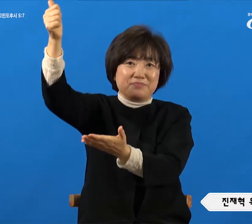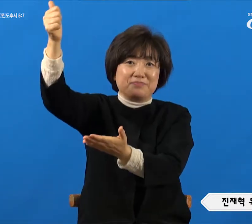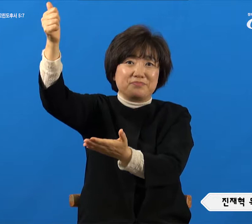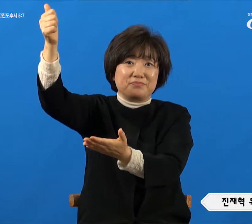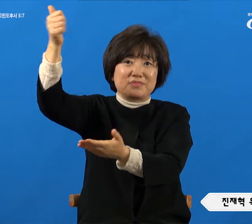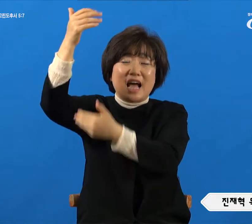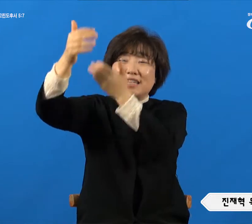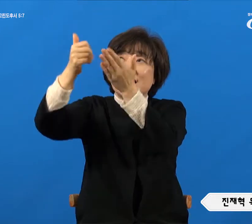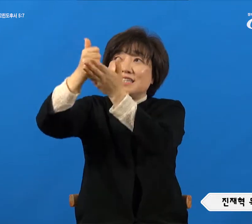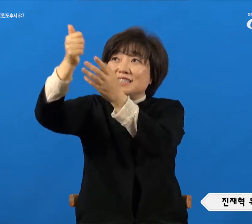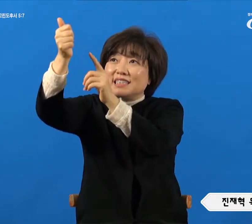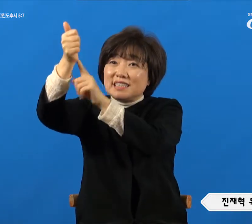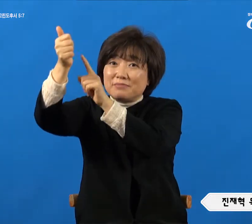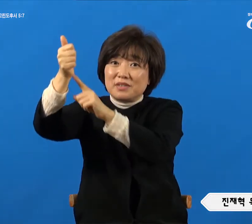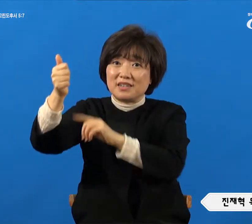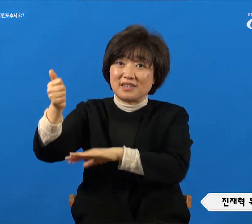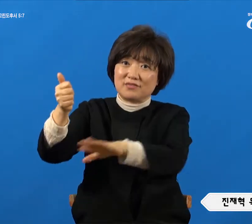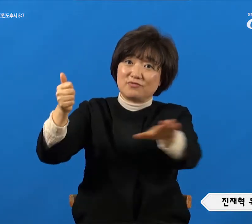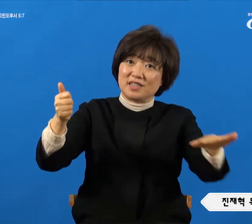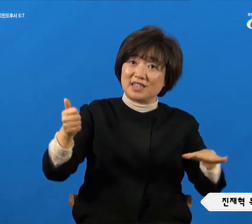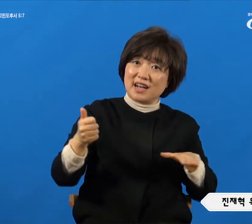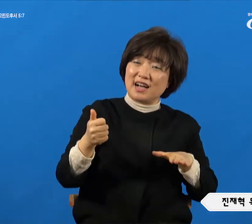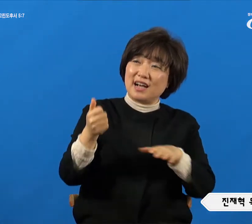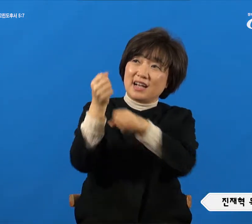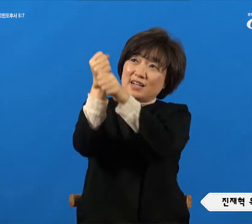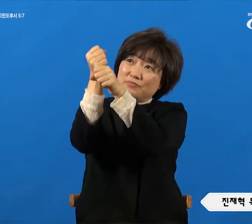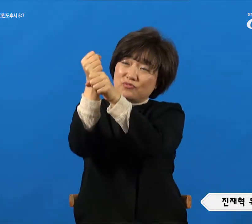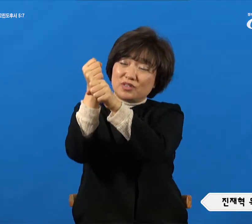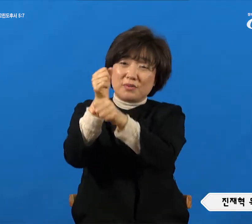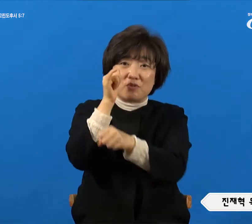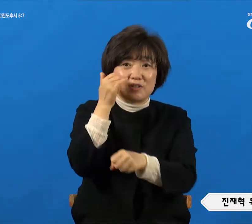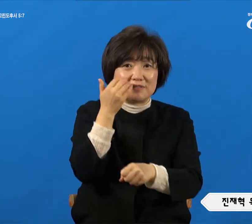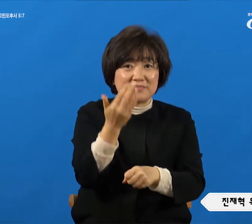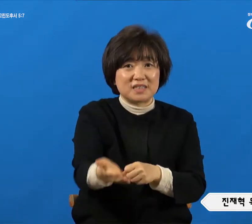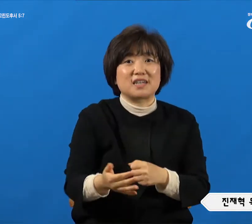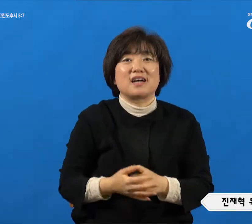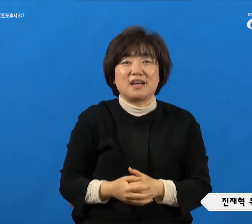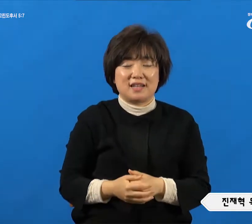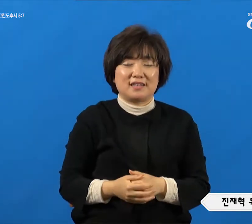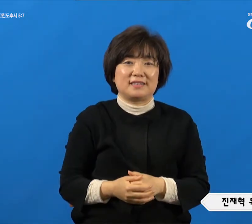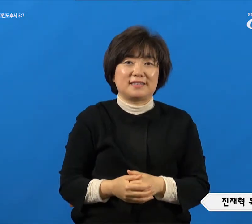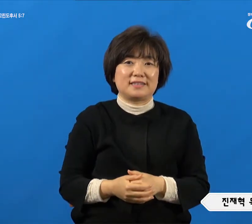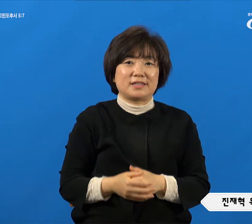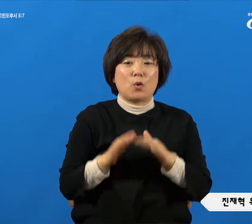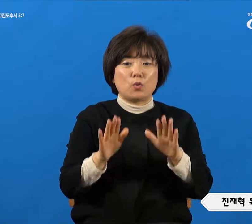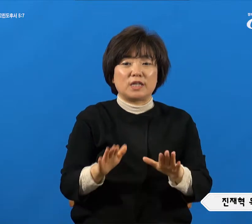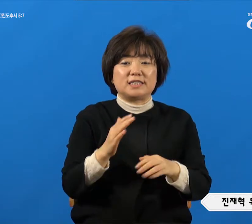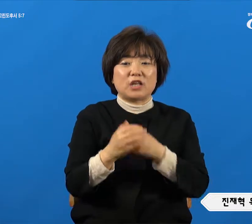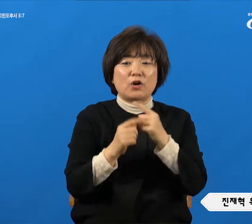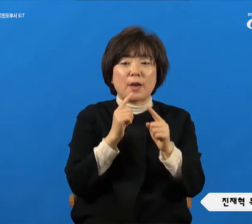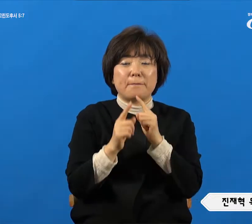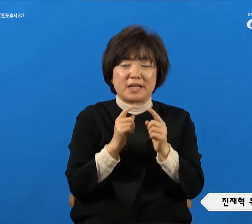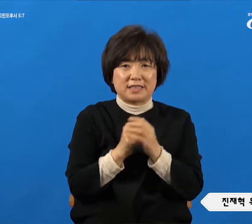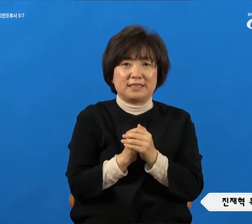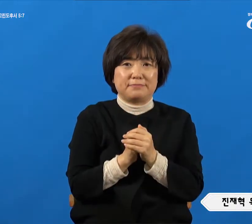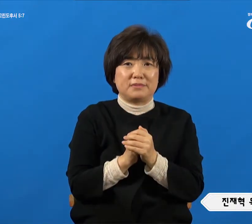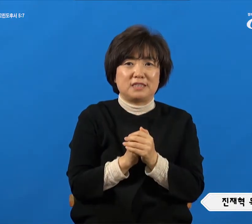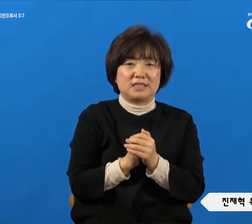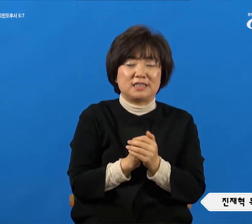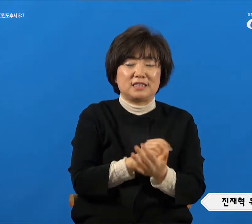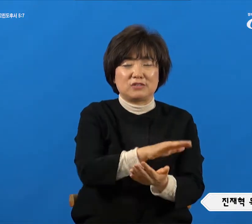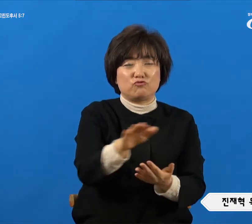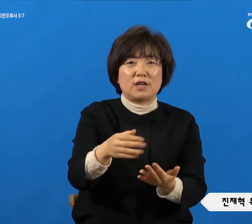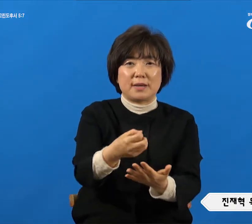전능하신 하나님을 과연 우리가 붙잡고 있는가? 오늘 성경은 우리에게